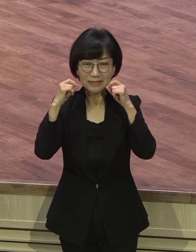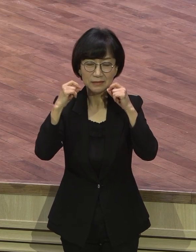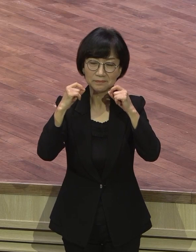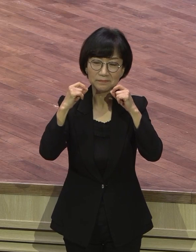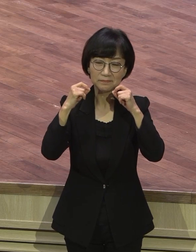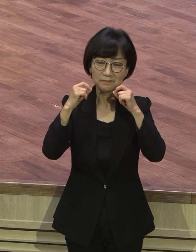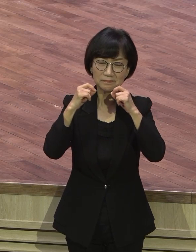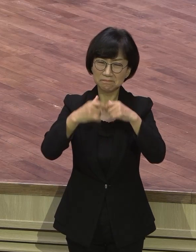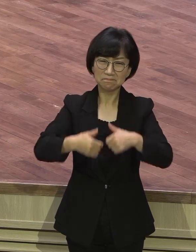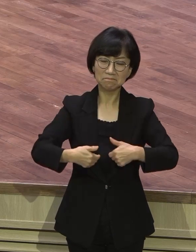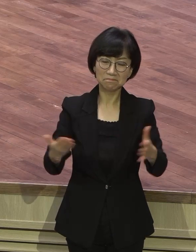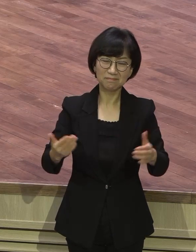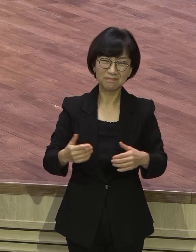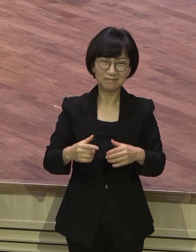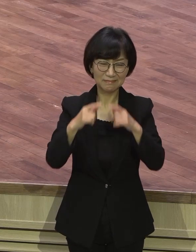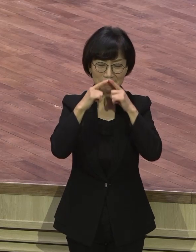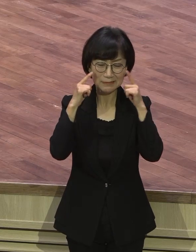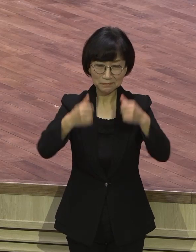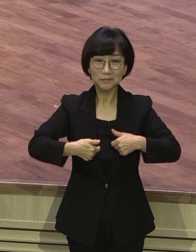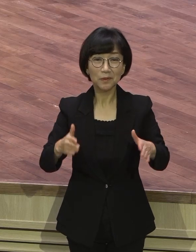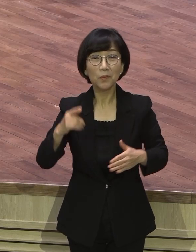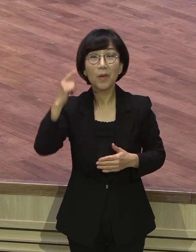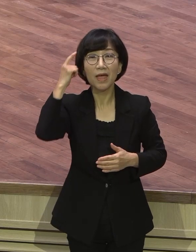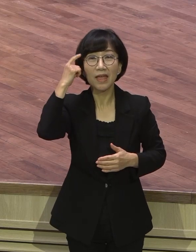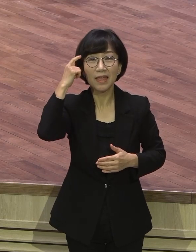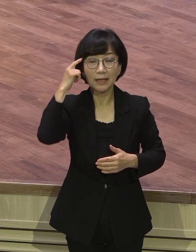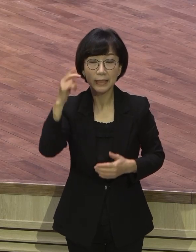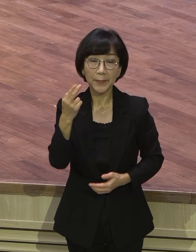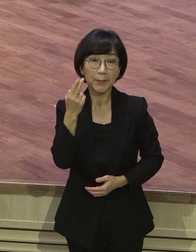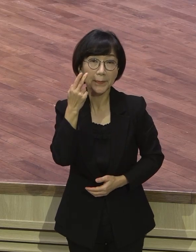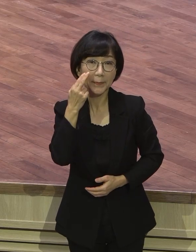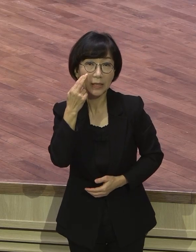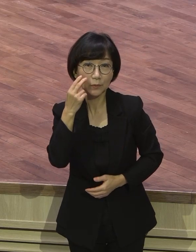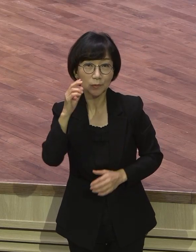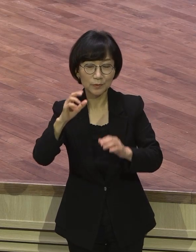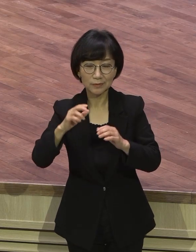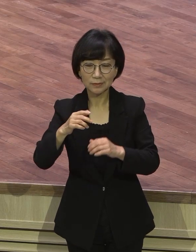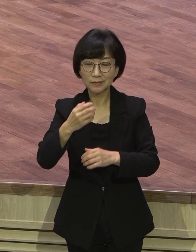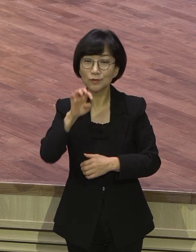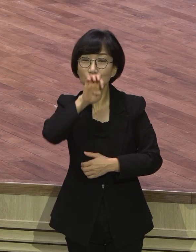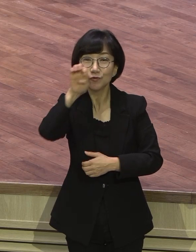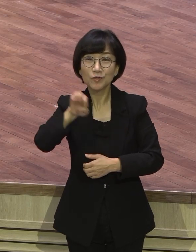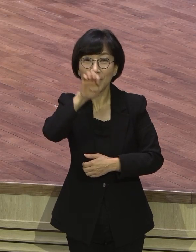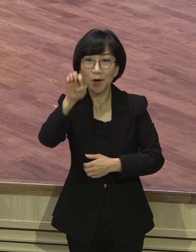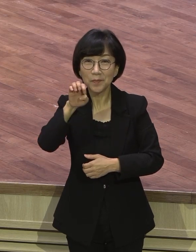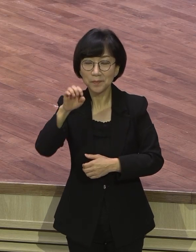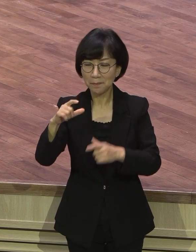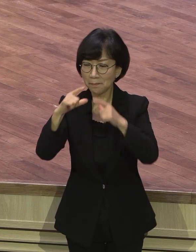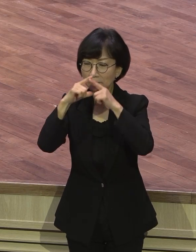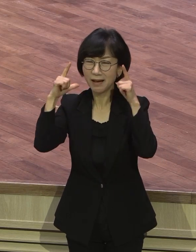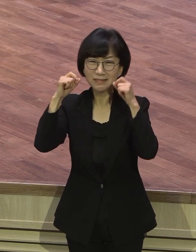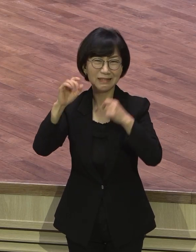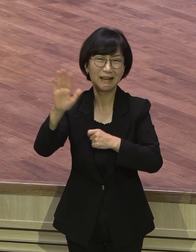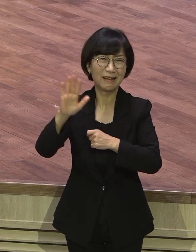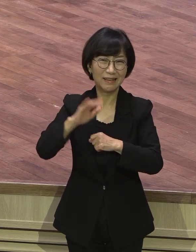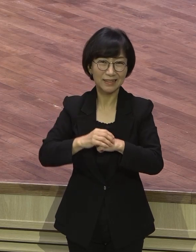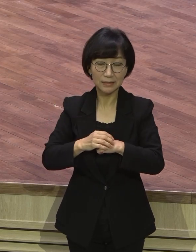그렇게 권장하지 않았어요. 왜냐하면 미국이나 유럽 같은 데는 마스크를 썼다 이 말은